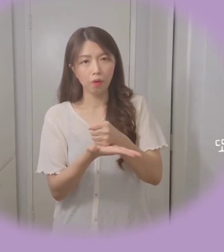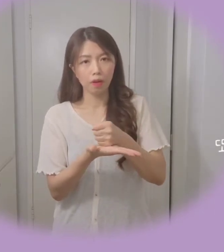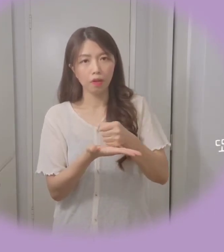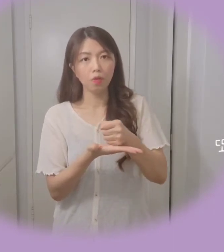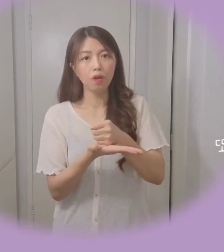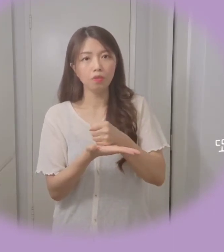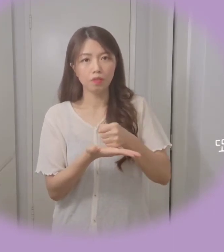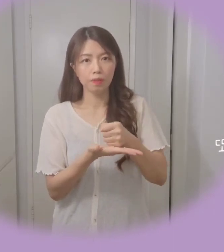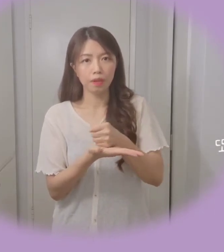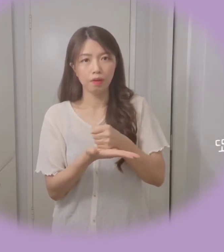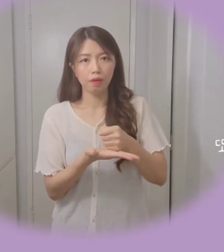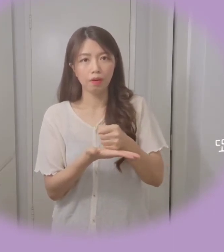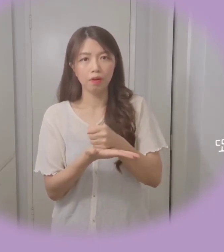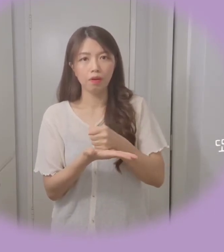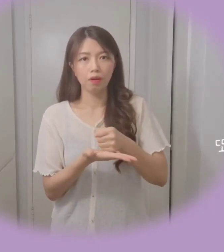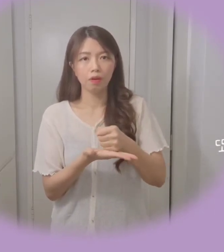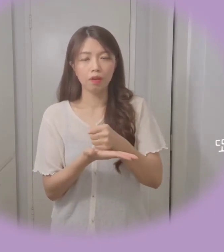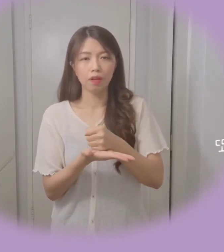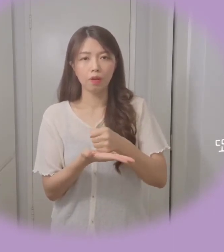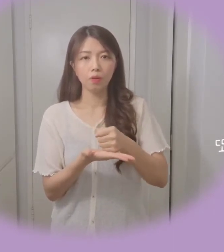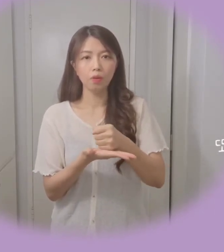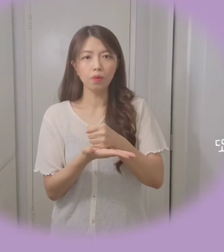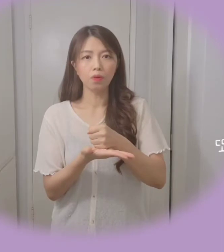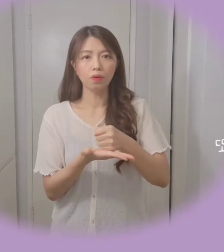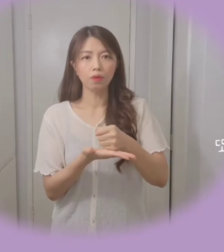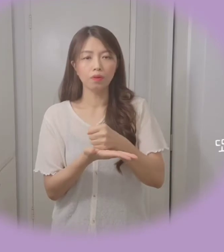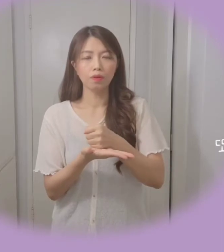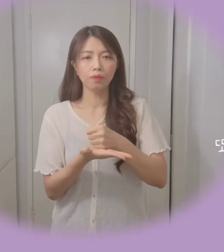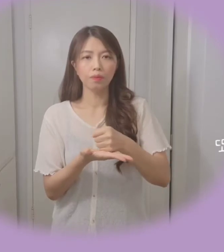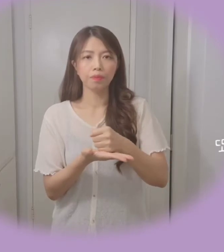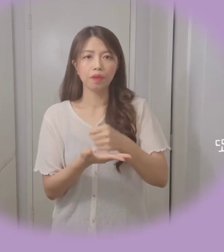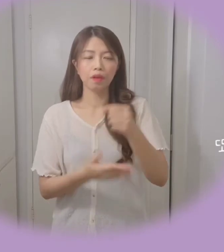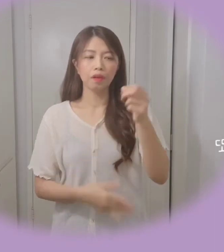주먹을 이렇게 돌려주시면 돼요. 그리고